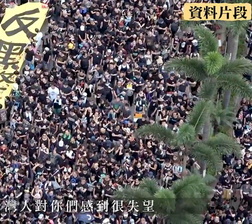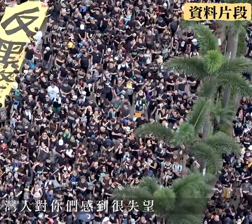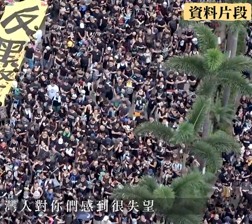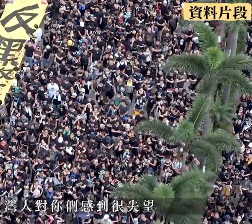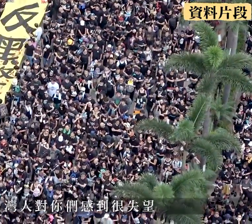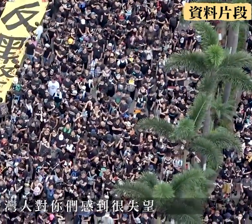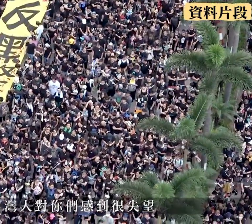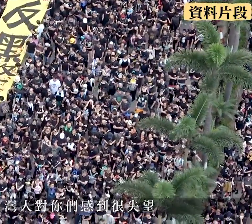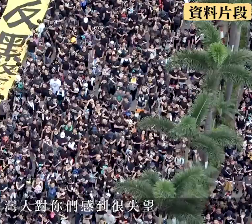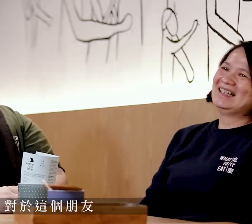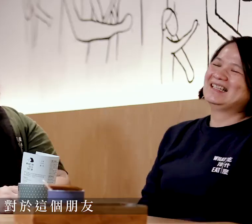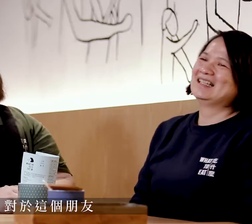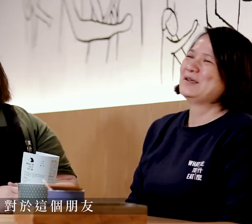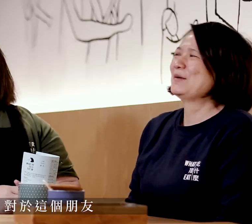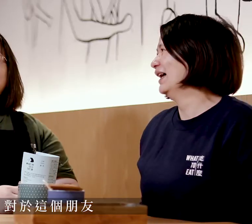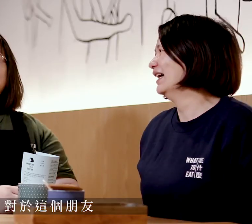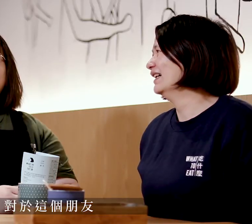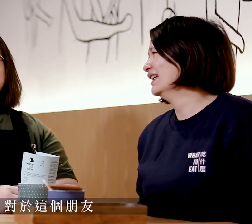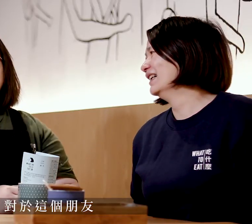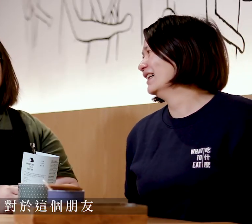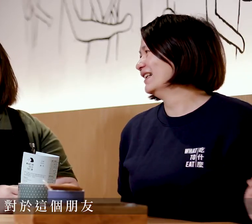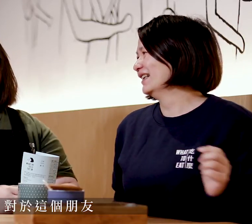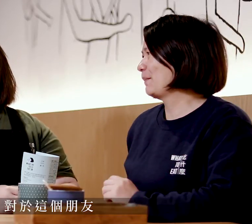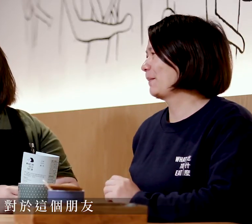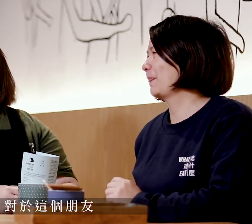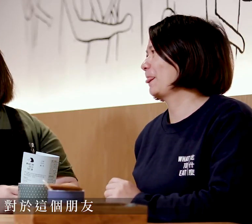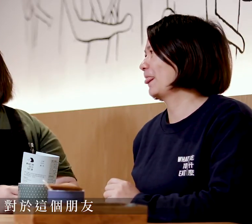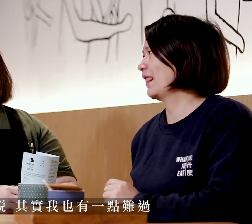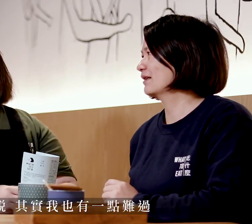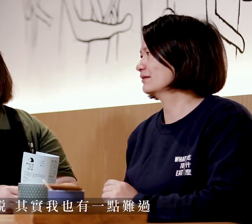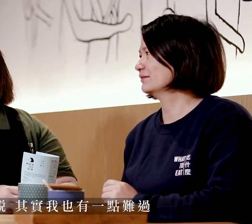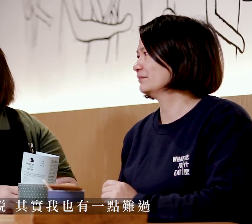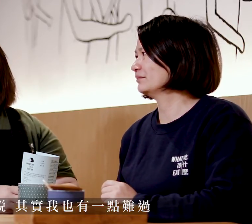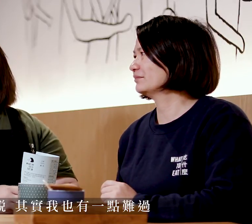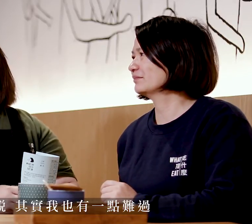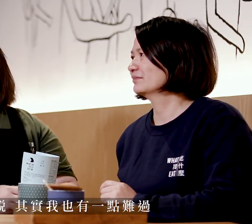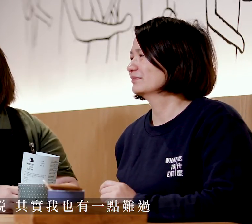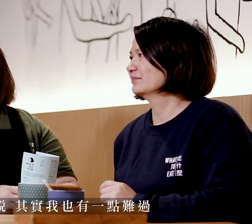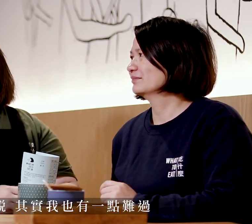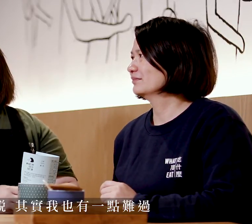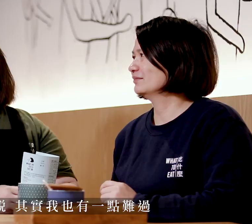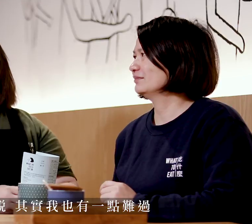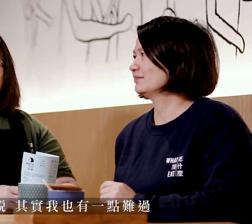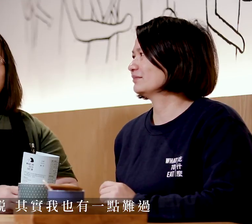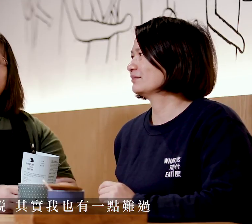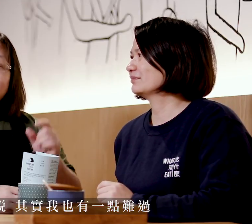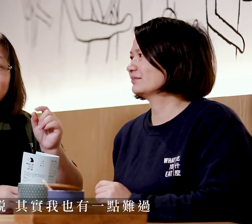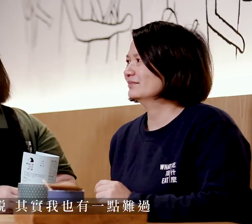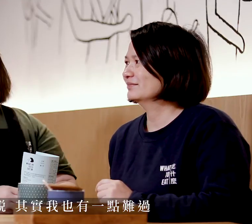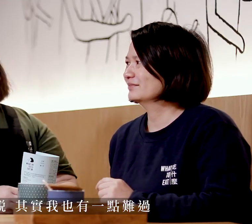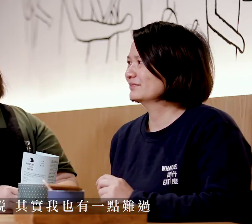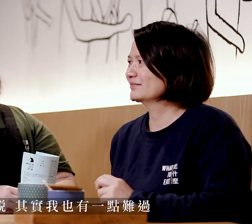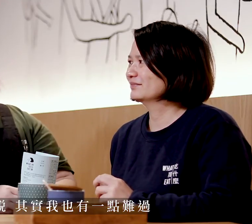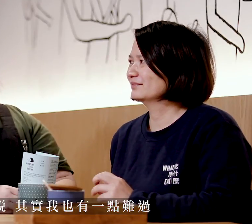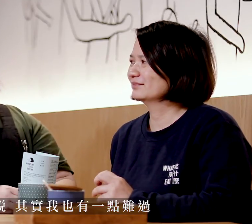对你们感到很失望， 很失望。其实对于这个朋友他这么说，其实我也有一点点